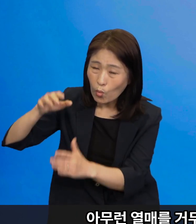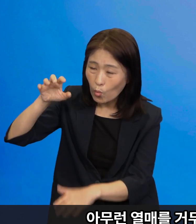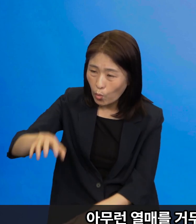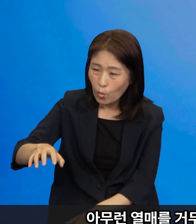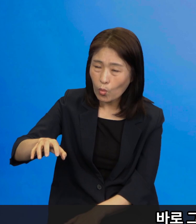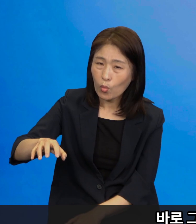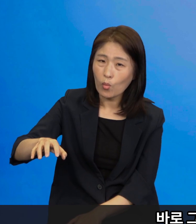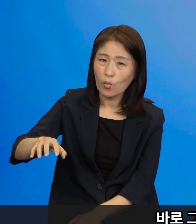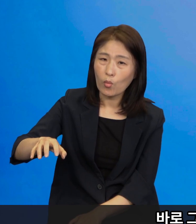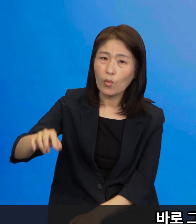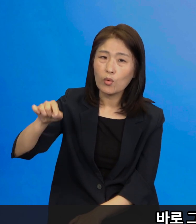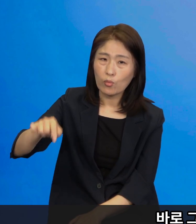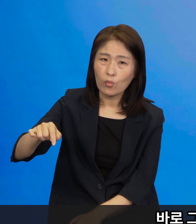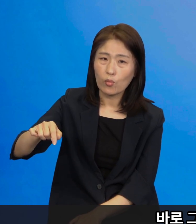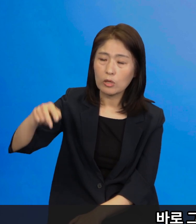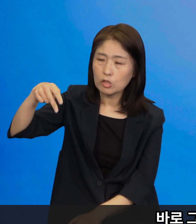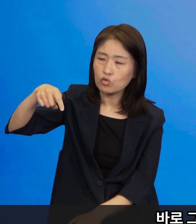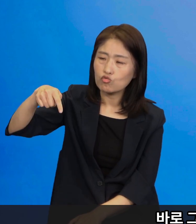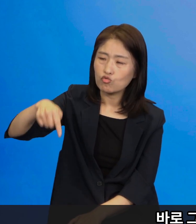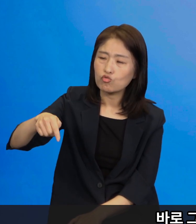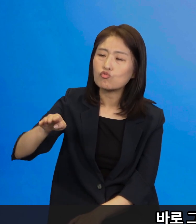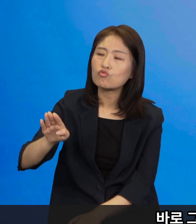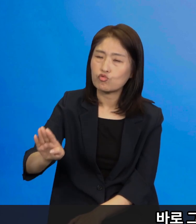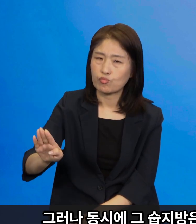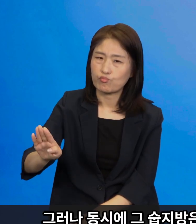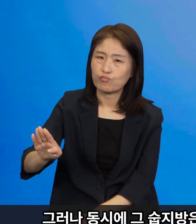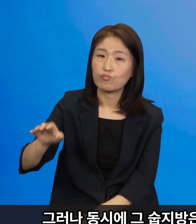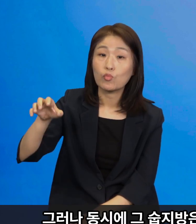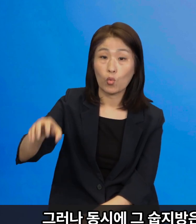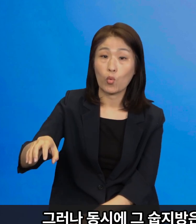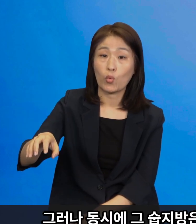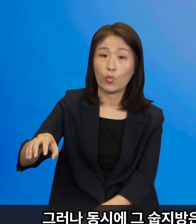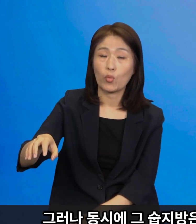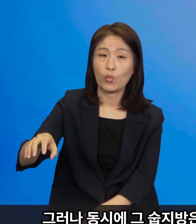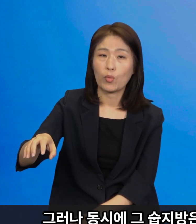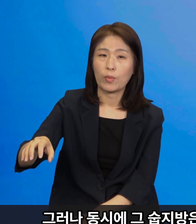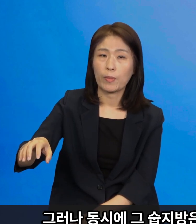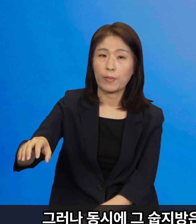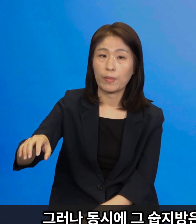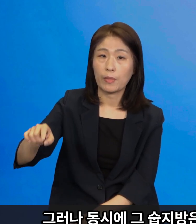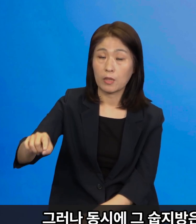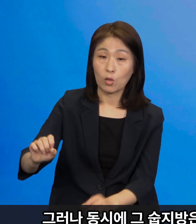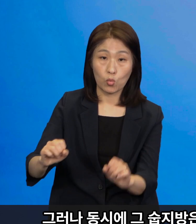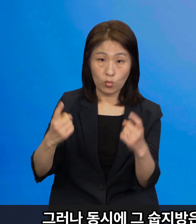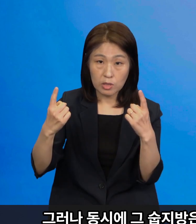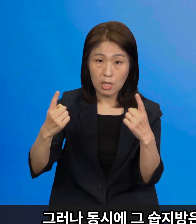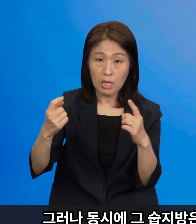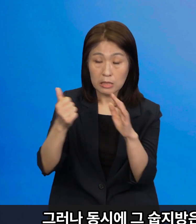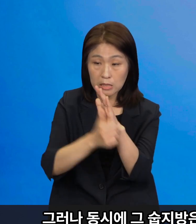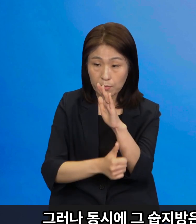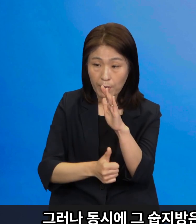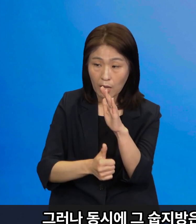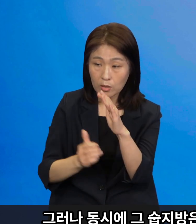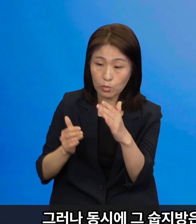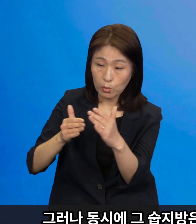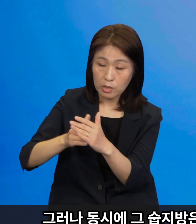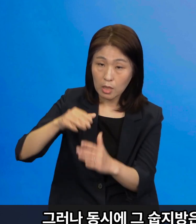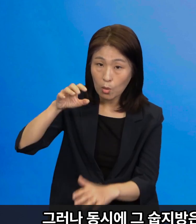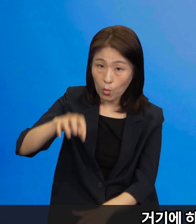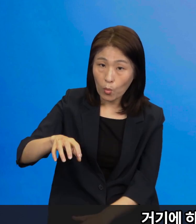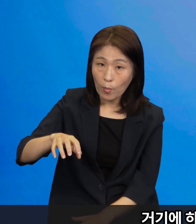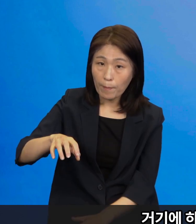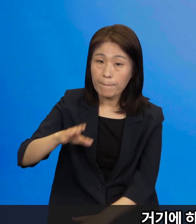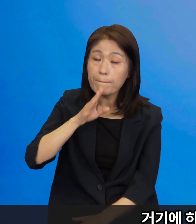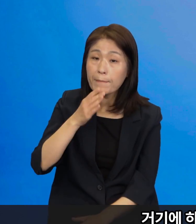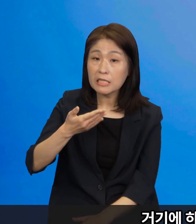장소, 바로 그곳이 숲지방이에요. 그러나 동시에 그 숲지방은 바로 그 라마라고 하는 성읍이